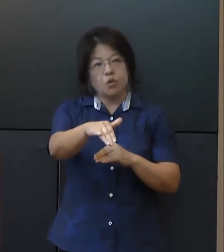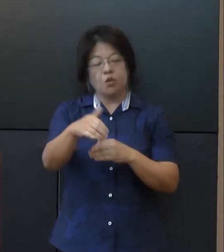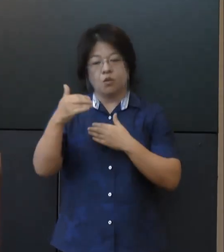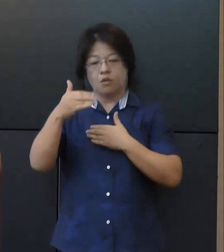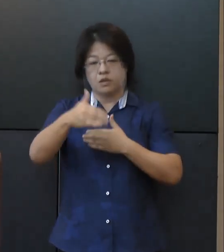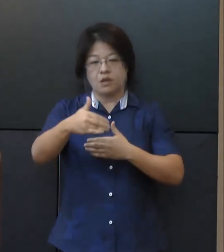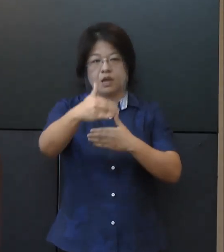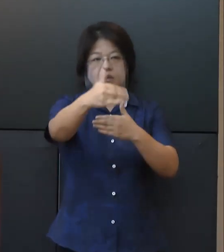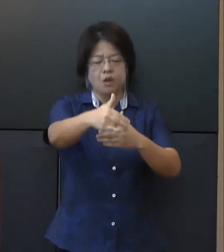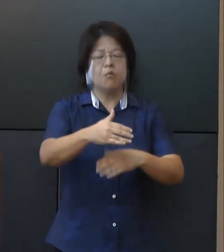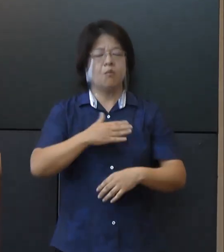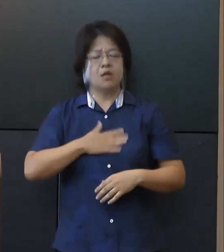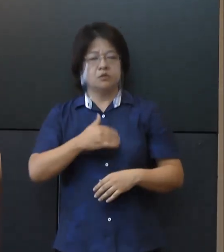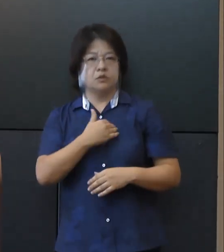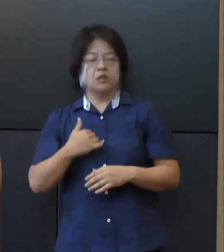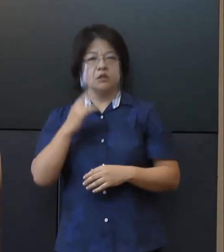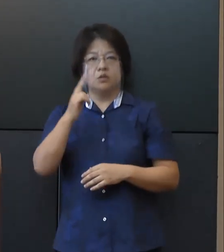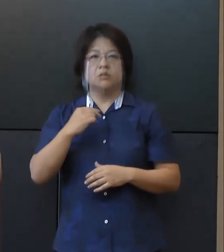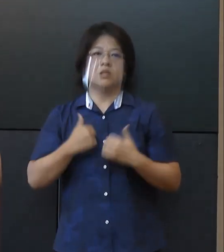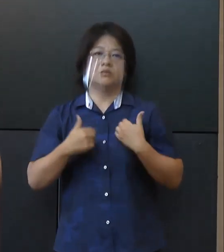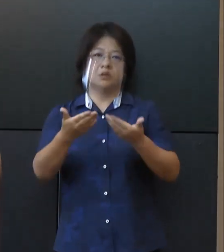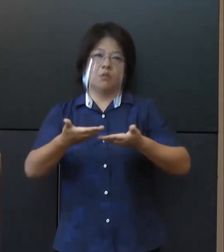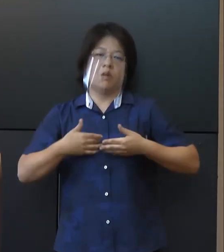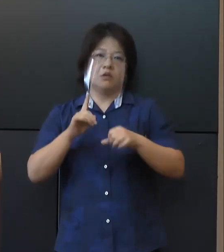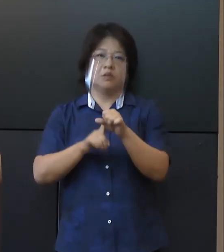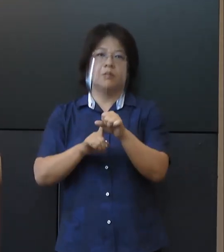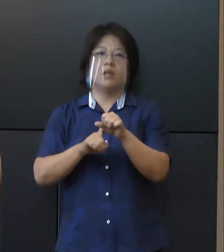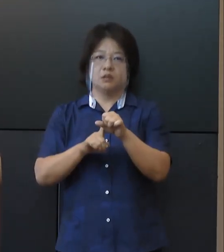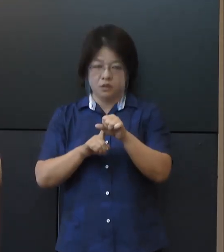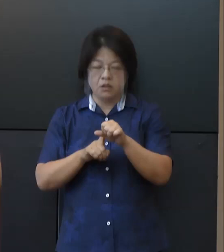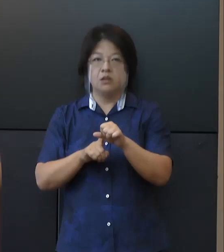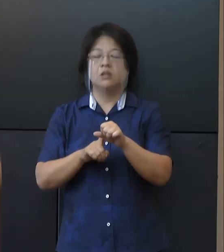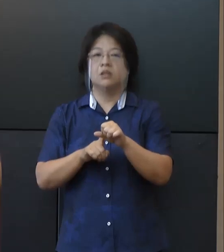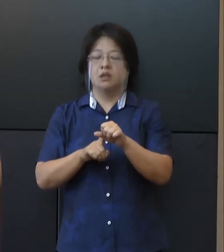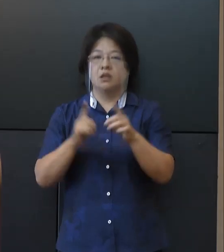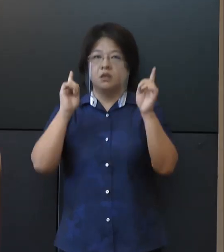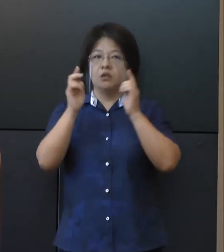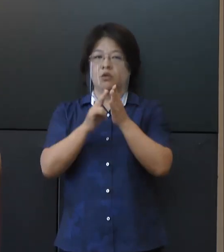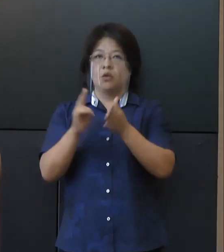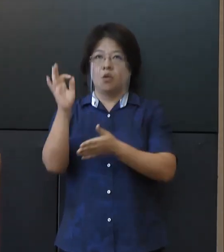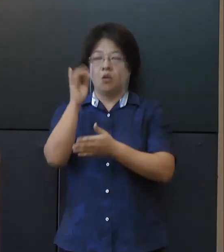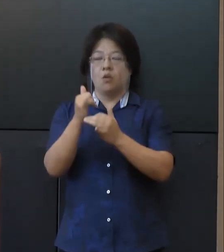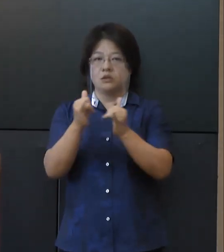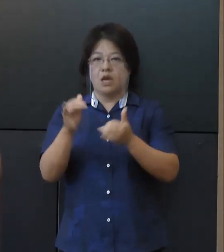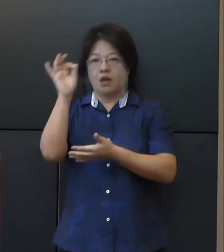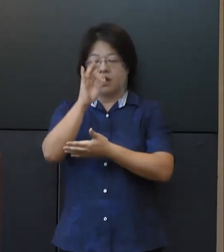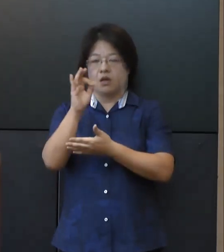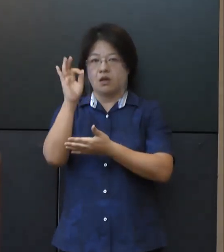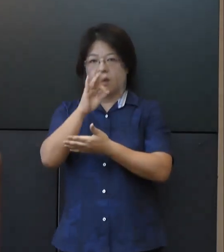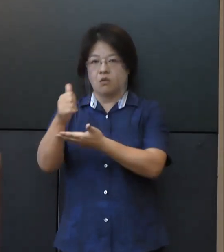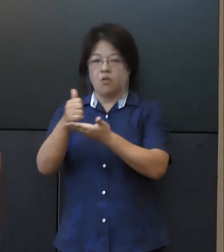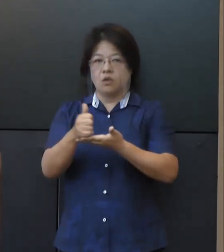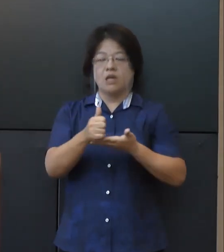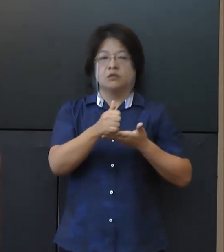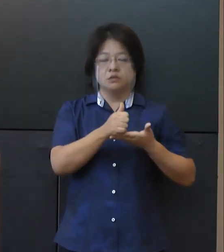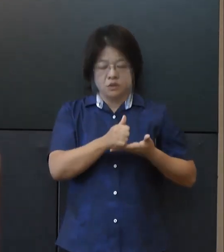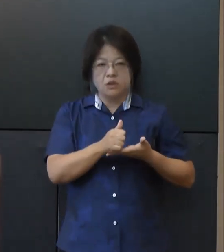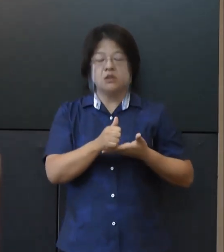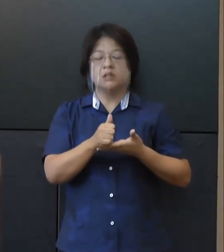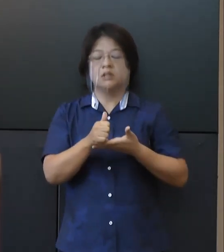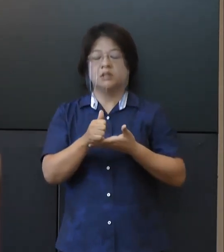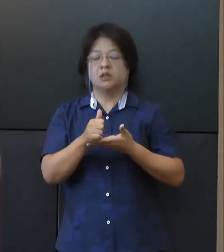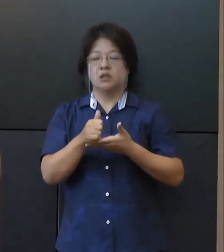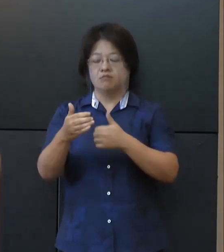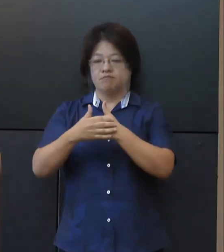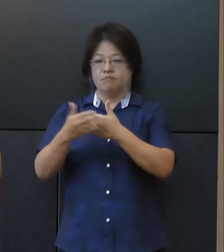に旅行を楽しんでいただくために、旅行者の方々においても、最大限の協力をお願いするものであります。です